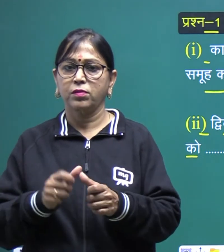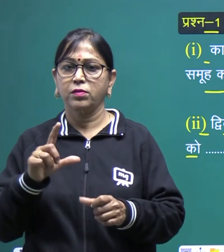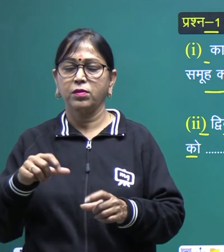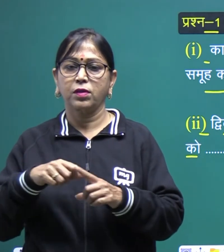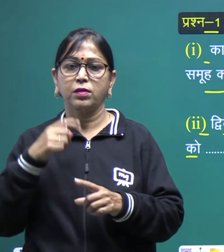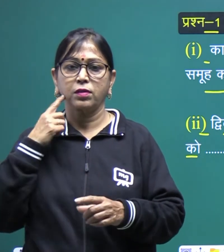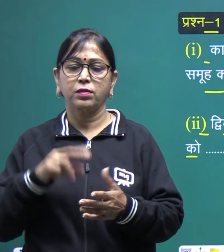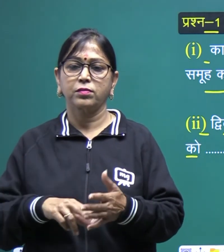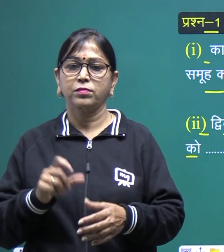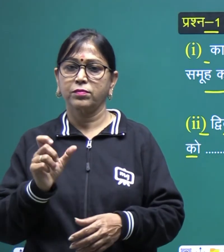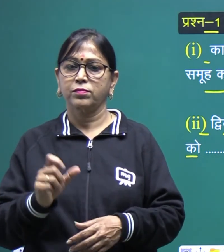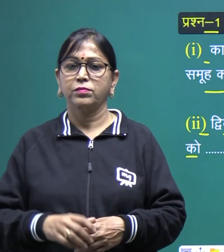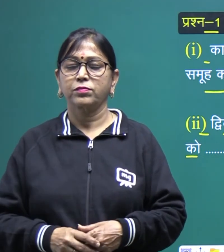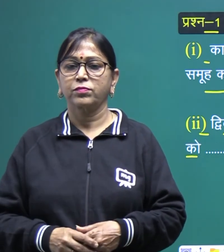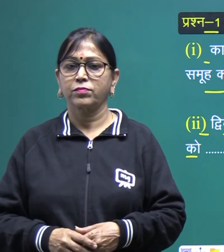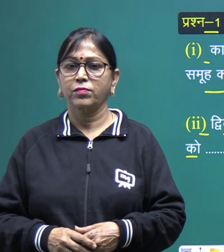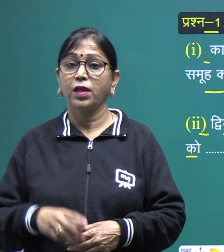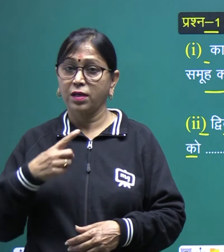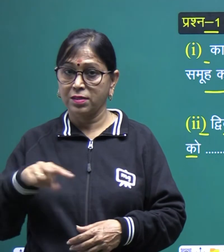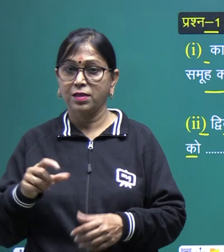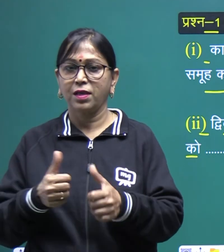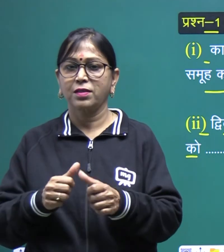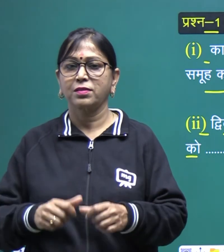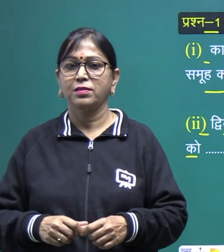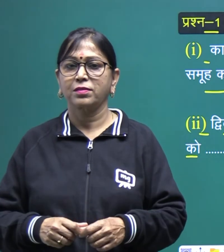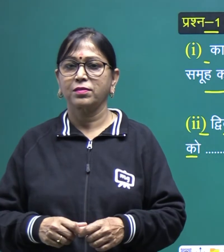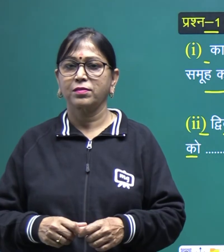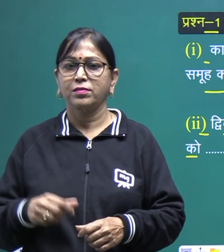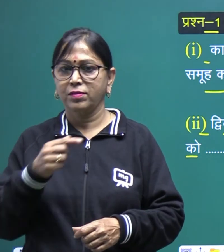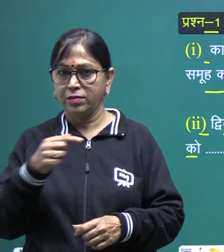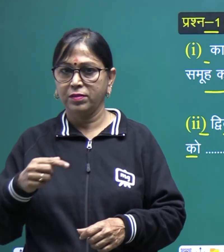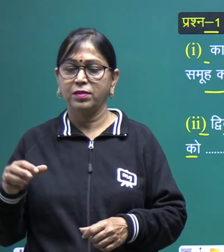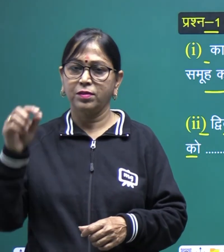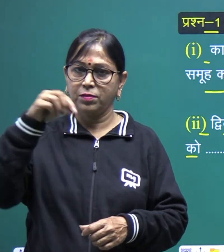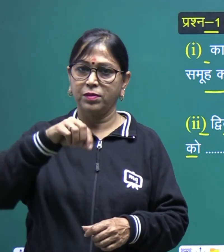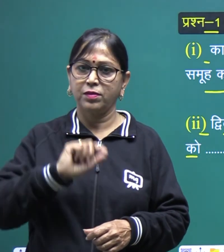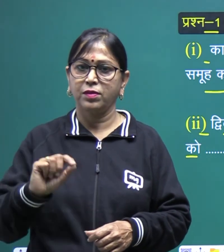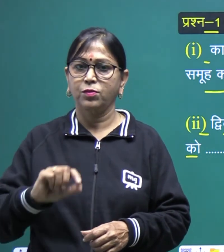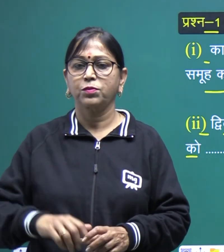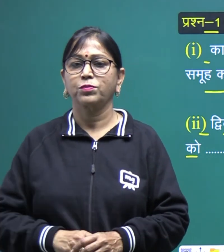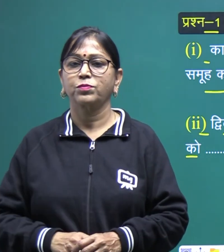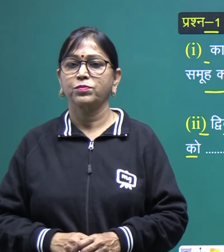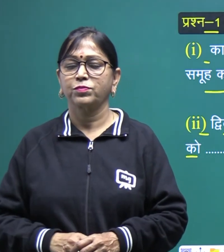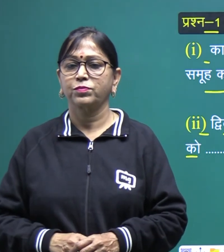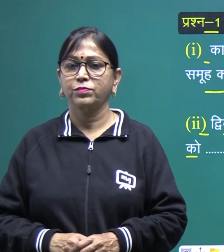एल्कीन। सही उत्तर रिक्त स्थान में लिखेंगे।